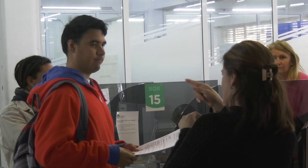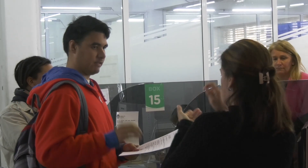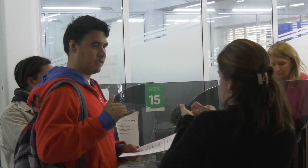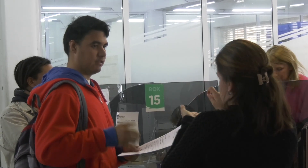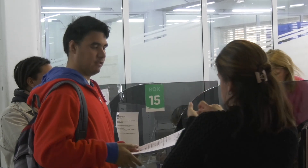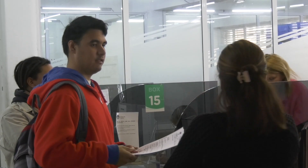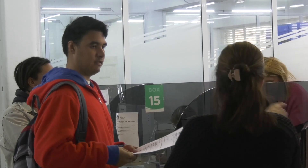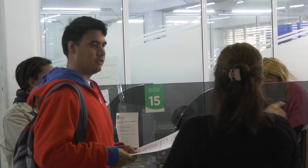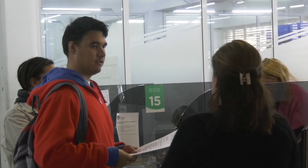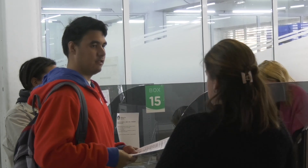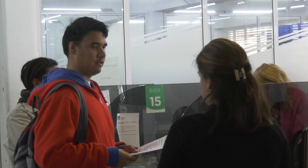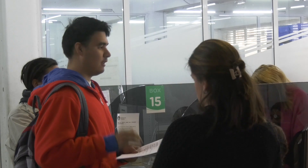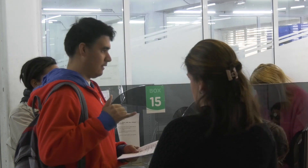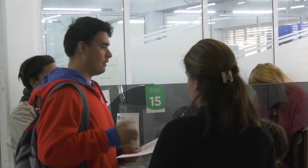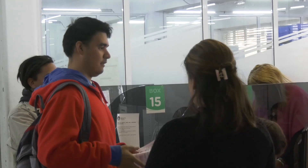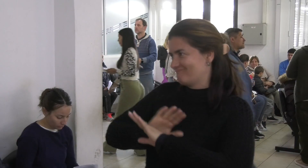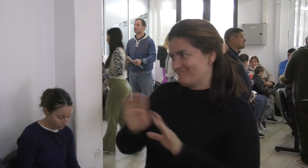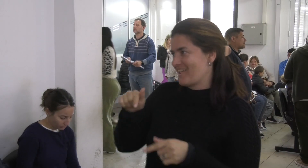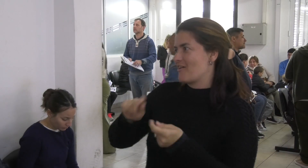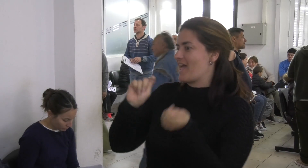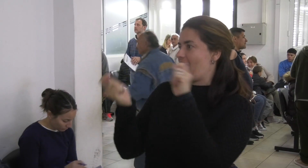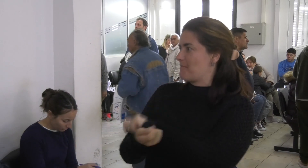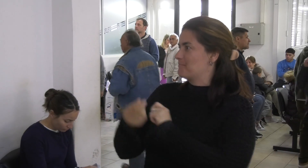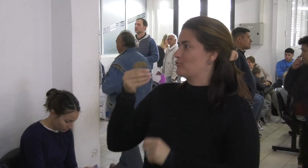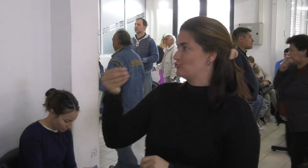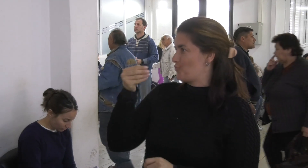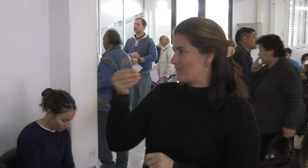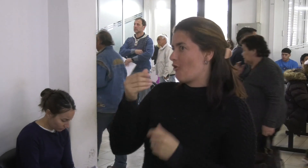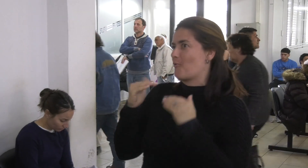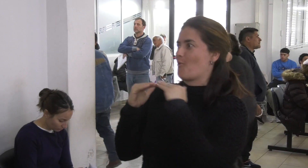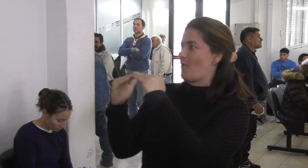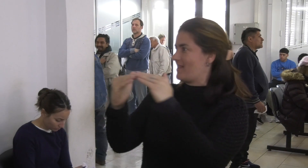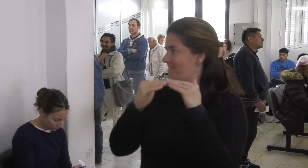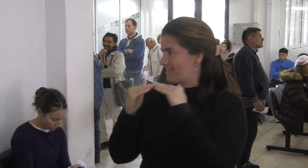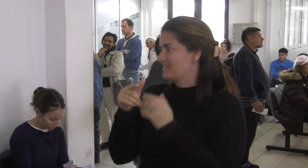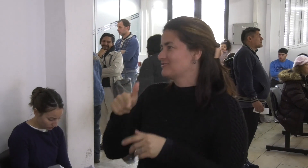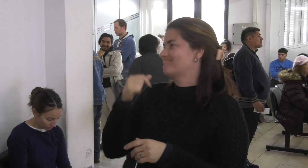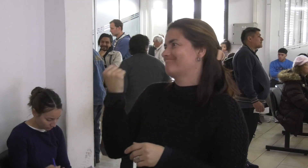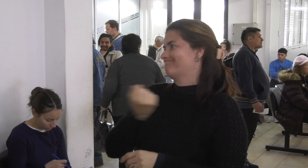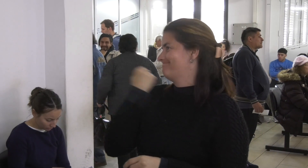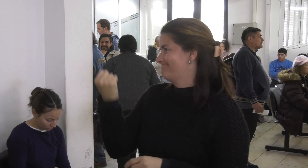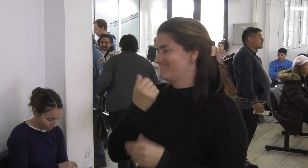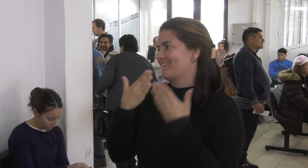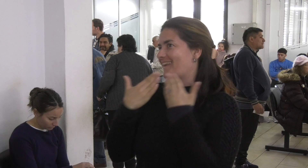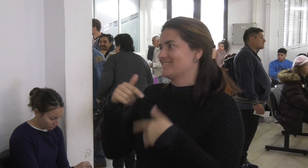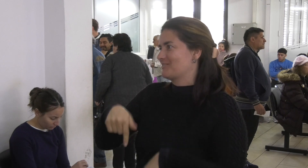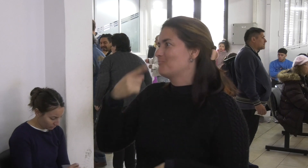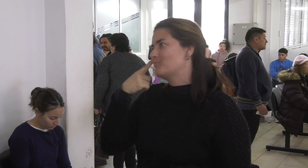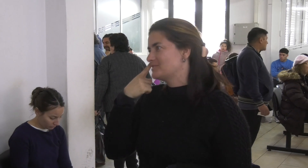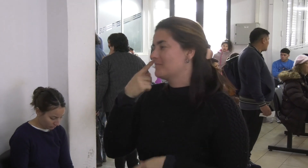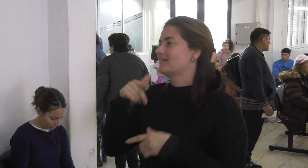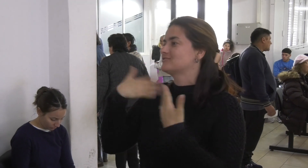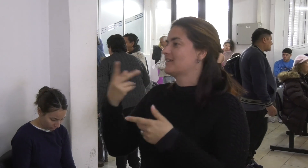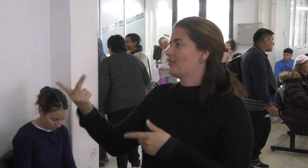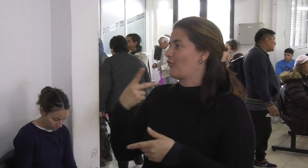en este espacio para poder adquirir y dejar de usar ese carnet rosado, poder utilizar en igualdad de